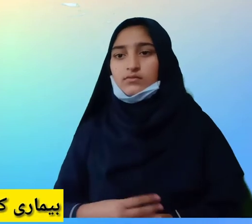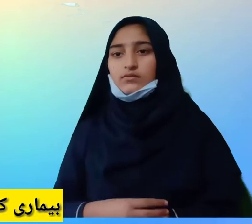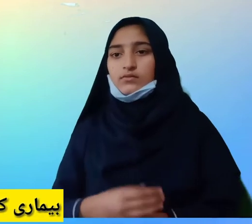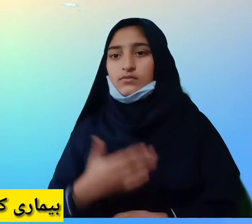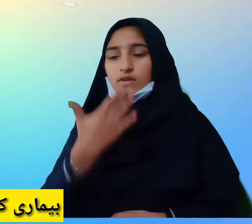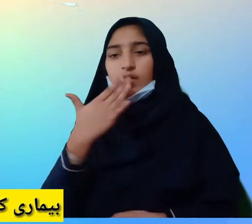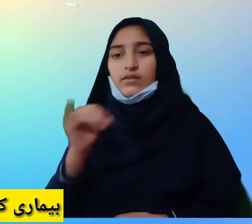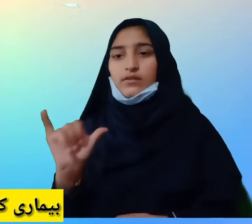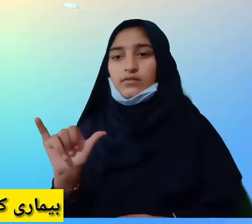है।